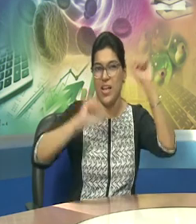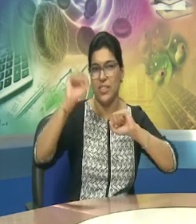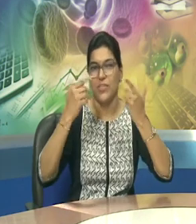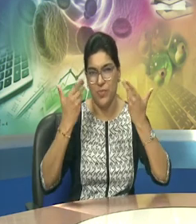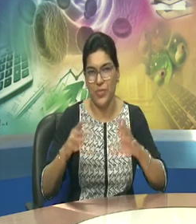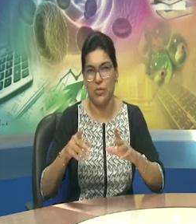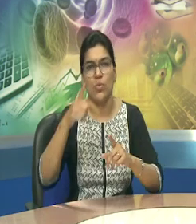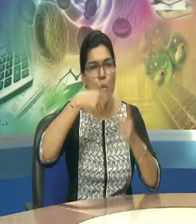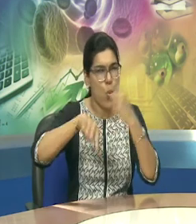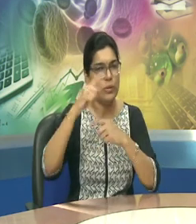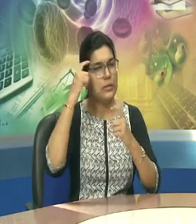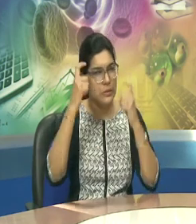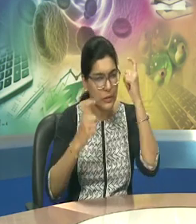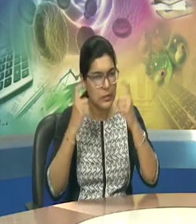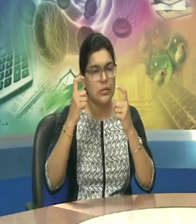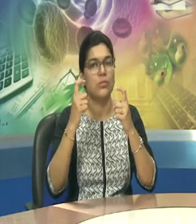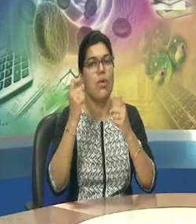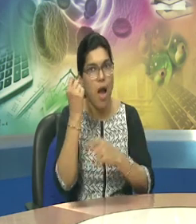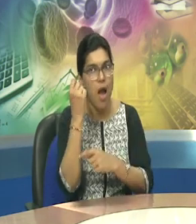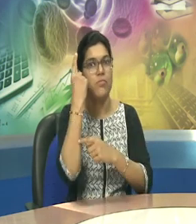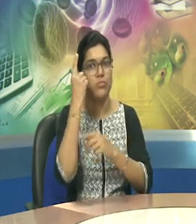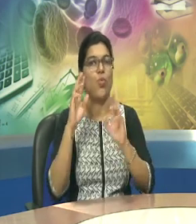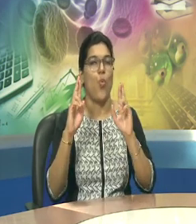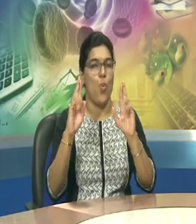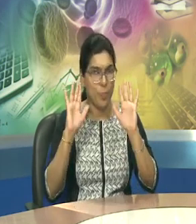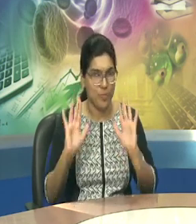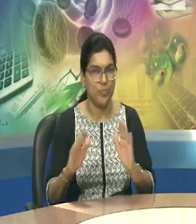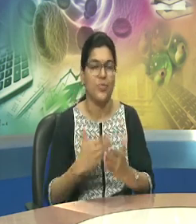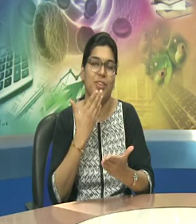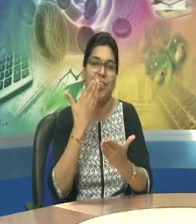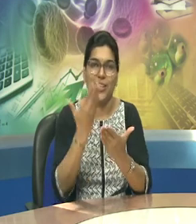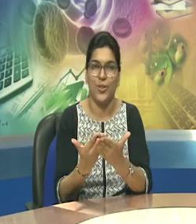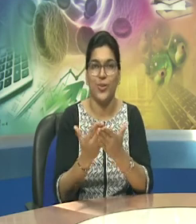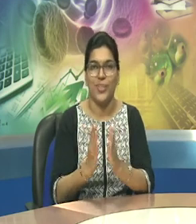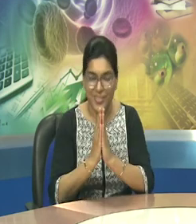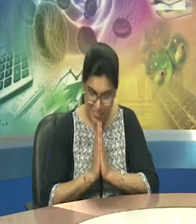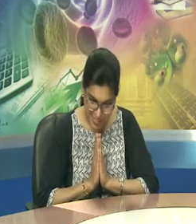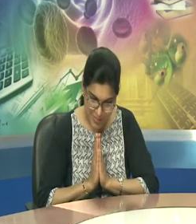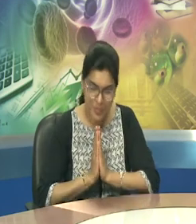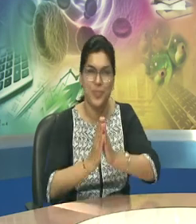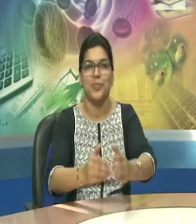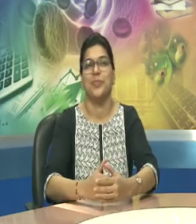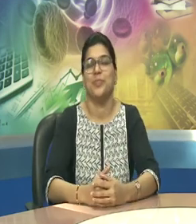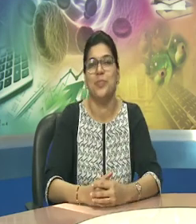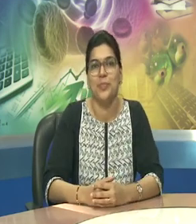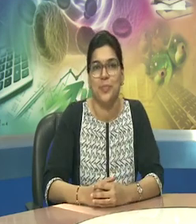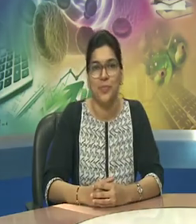Now we have finished exercise also. Think by yourself and understand it. I hope you have understood. Thank you.